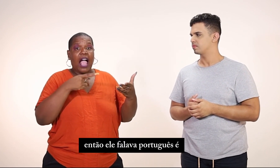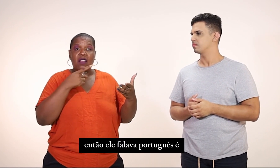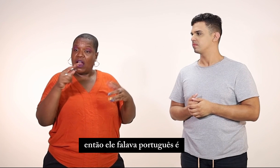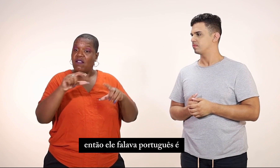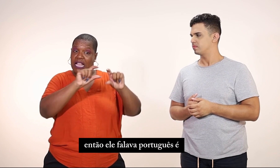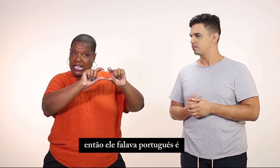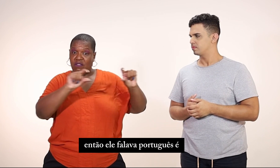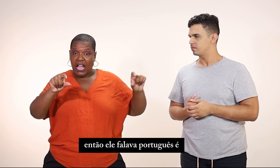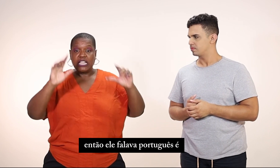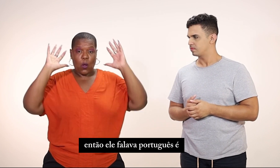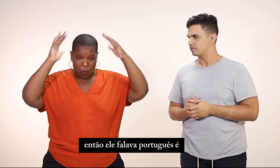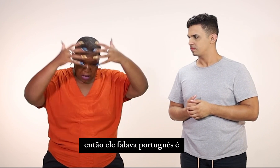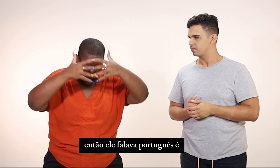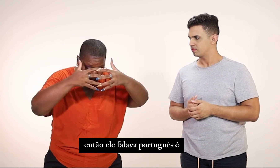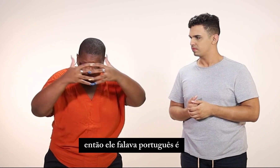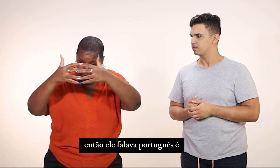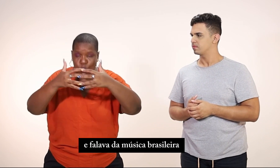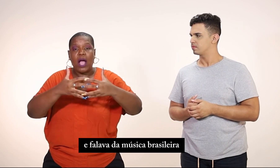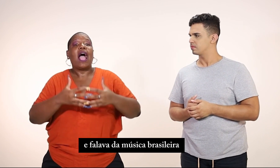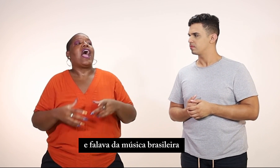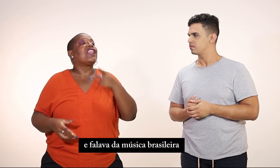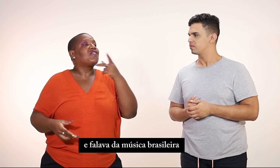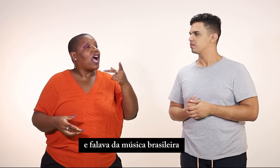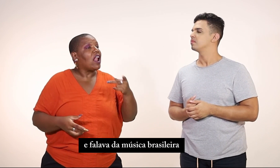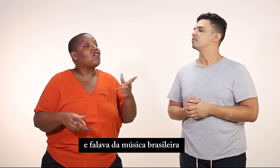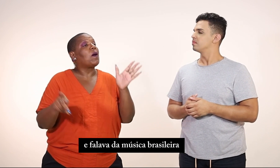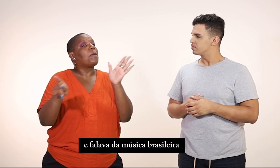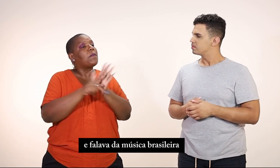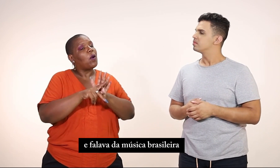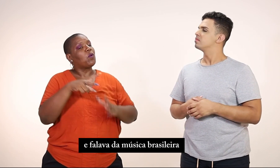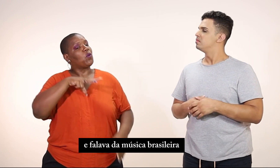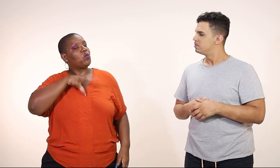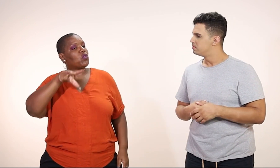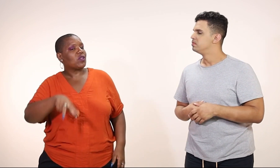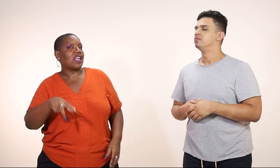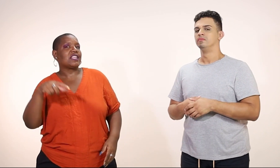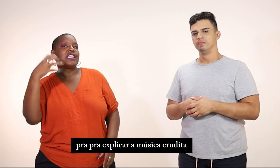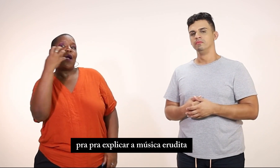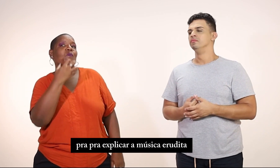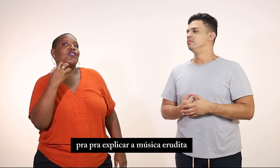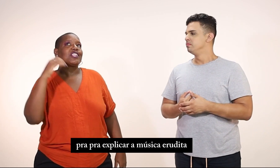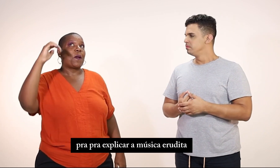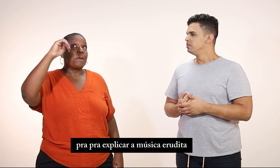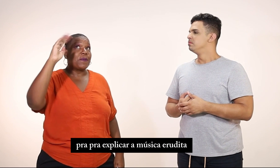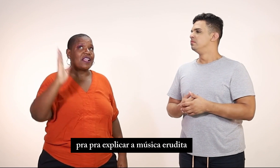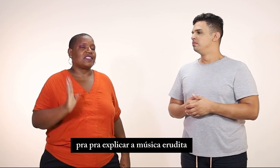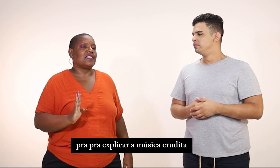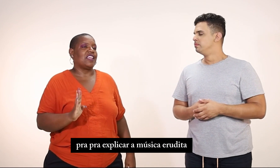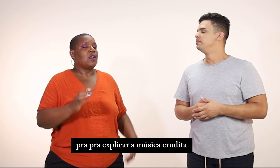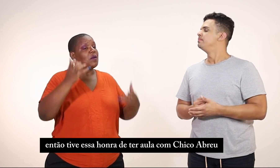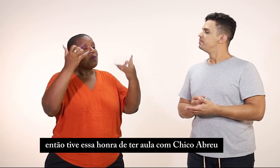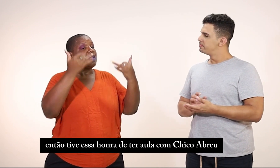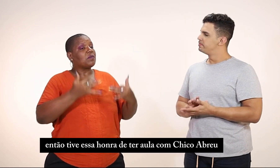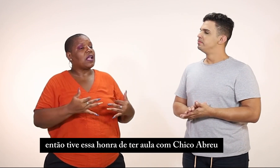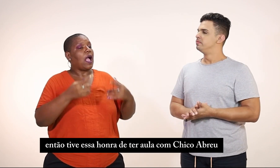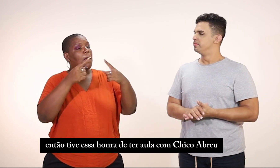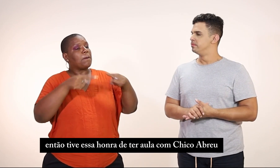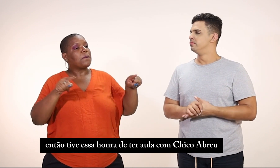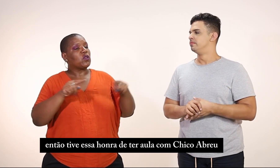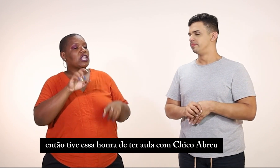falava português e falava da música brasileira para explicar a música erudita. Então tive essa honra de ter aula